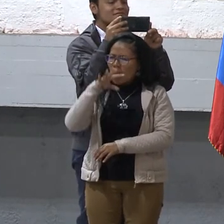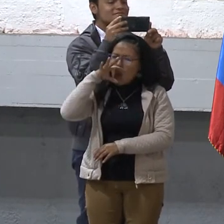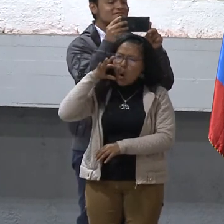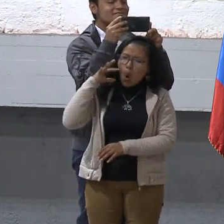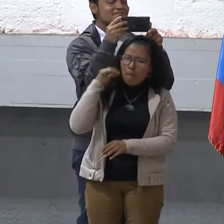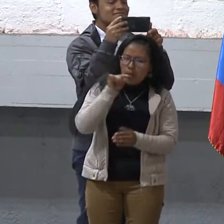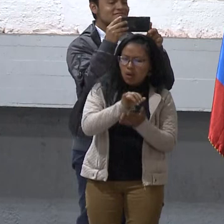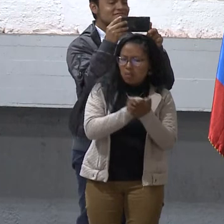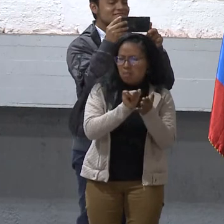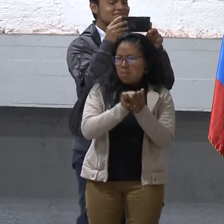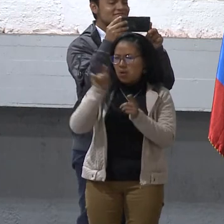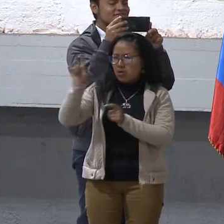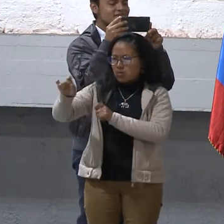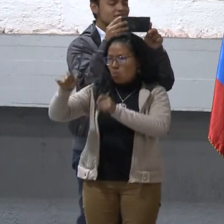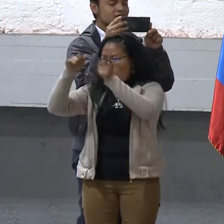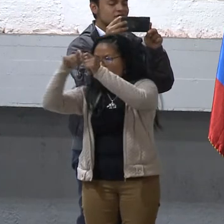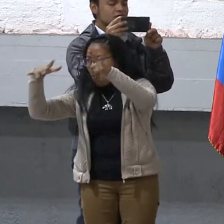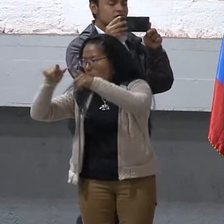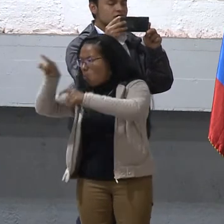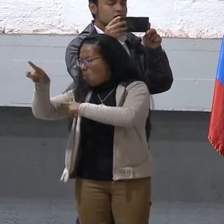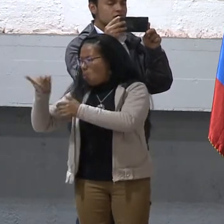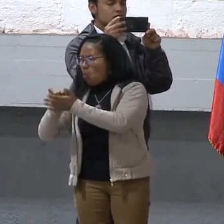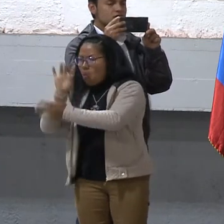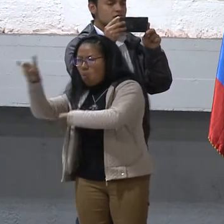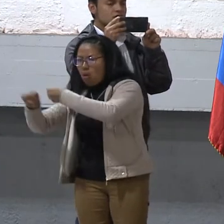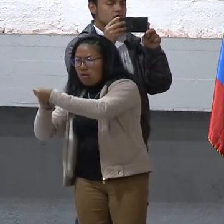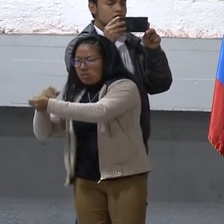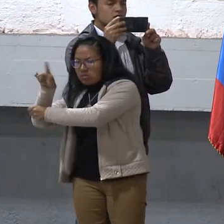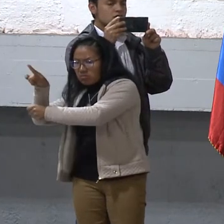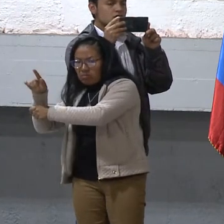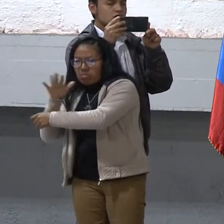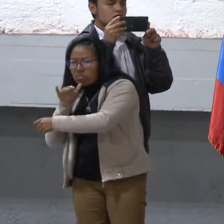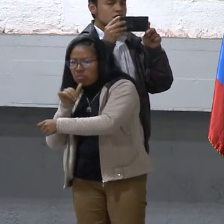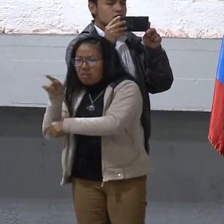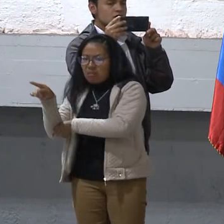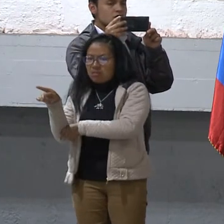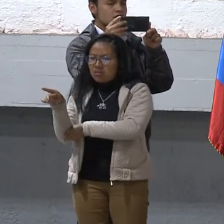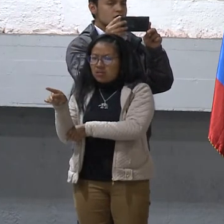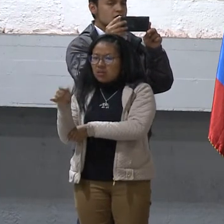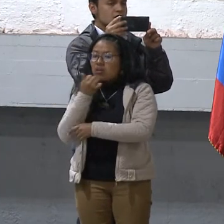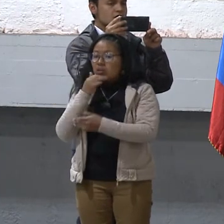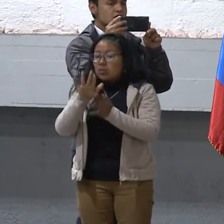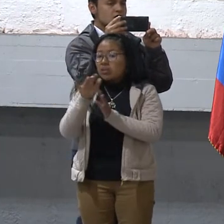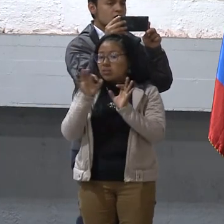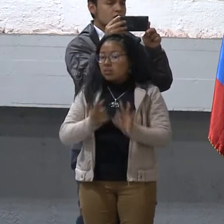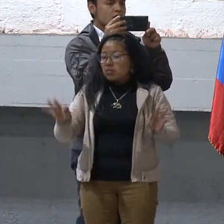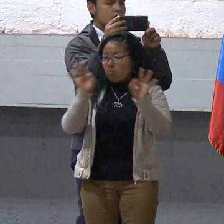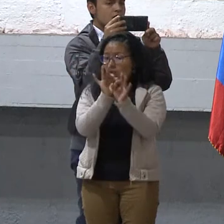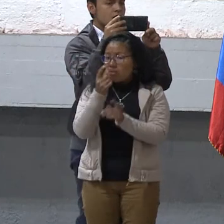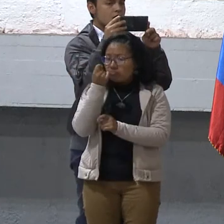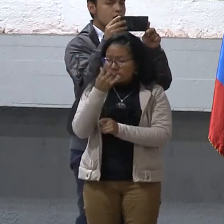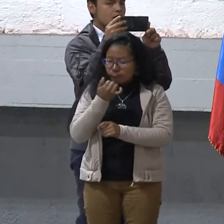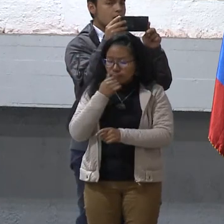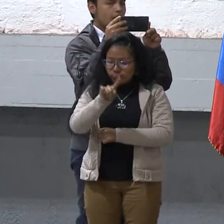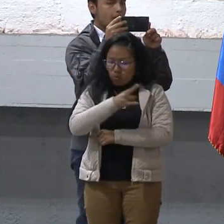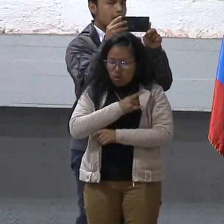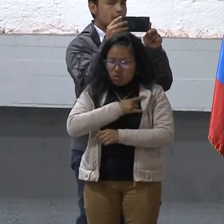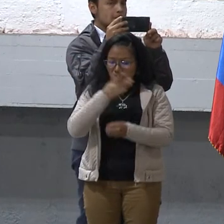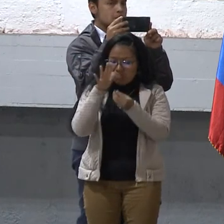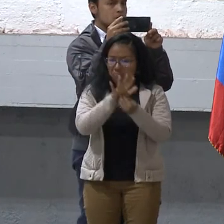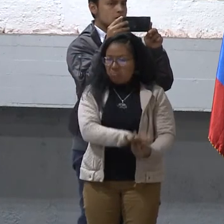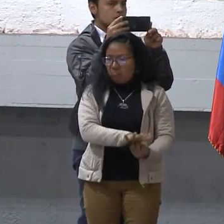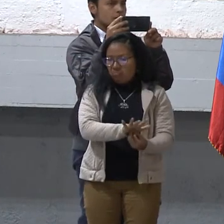soberanía de las naciones y la autonomía de las universidades debemos entender que la universidad no puede estar subordinada a los dictámenes del